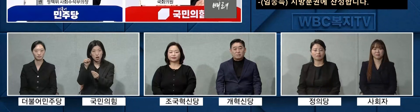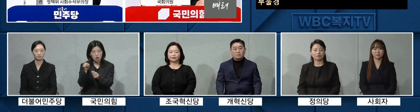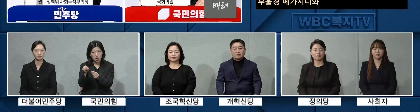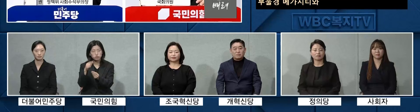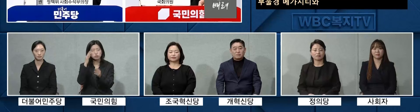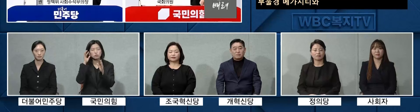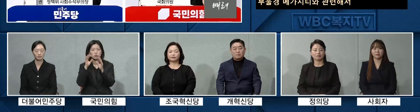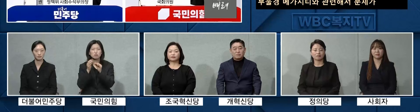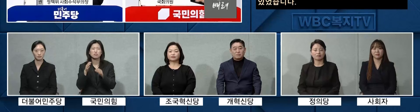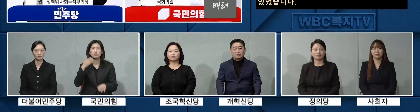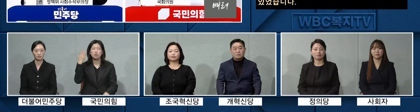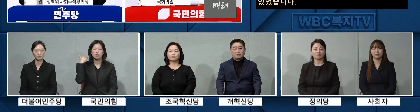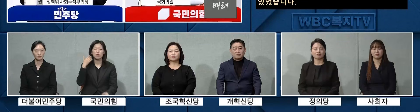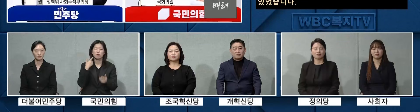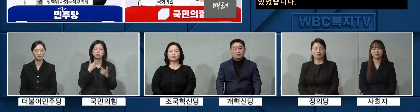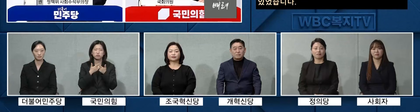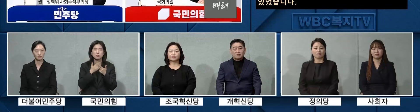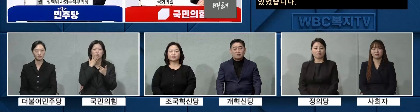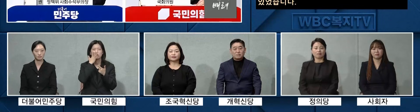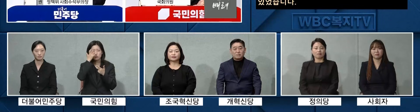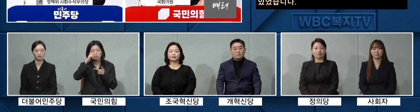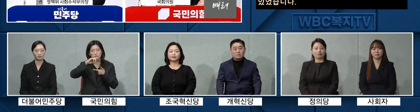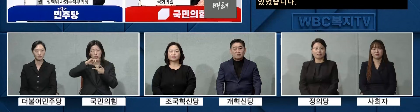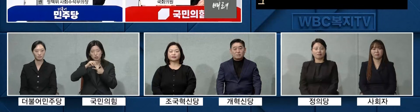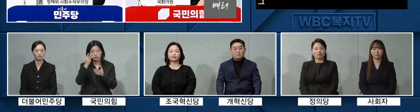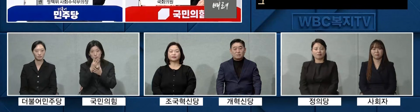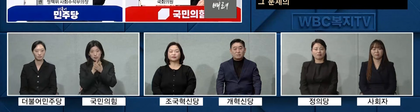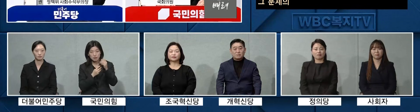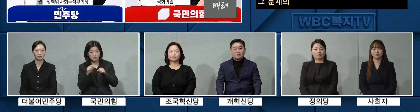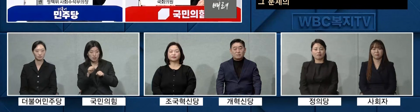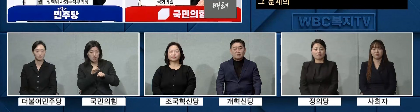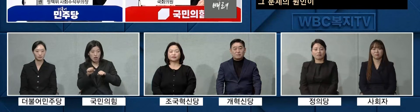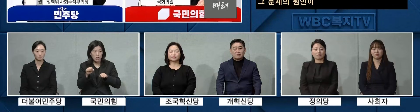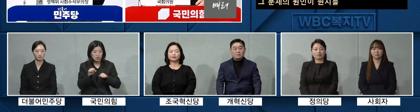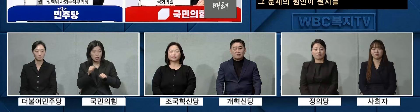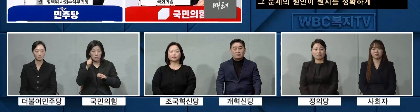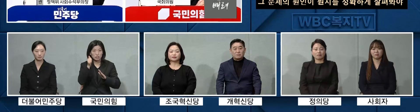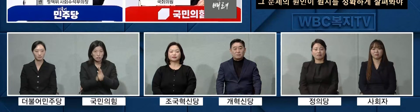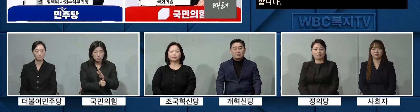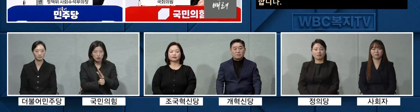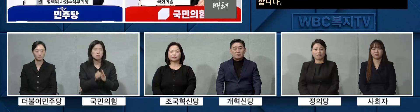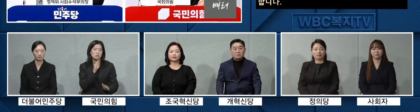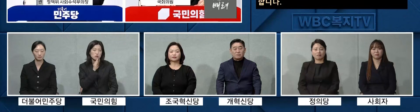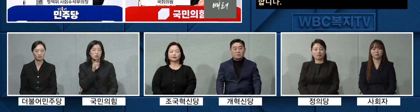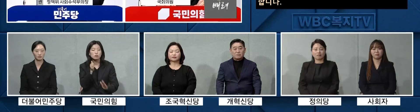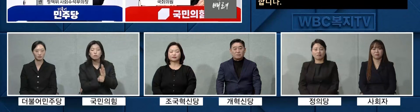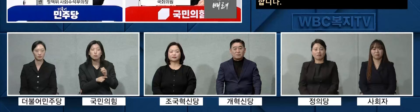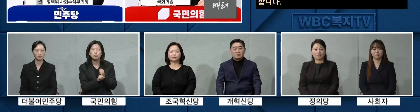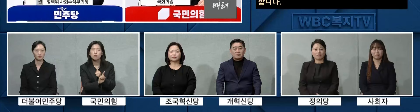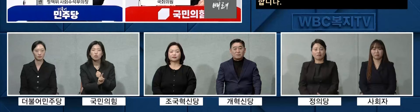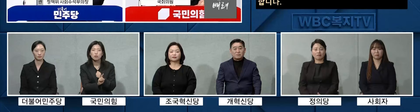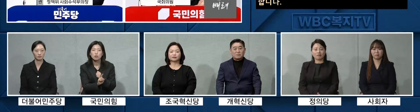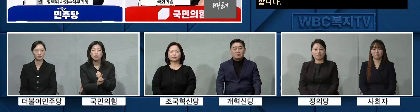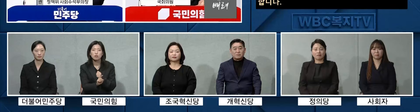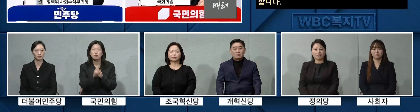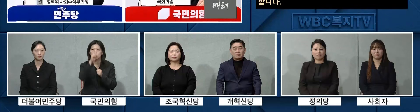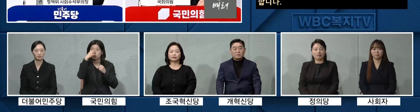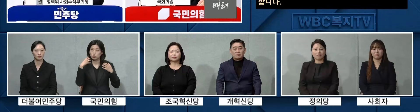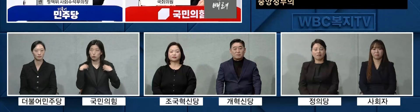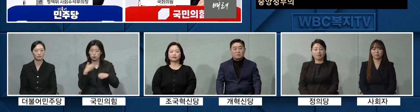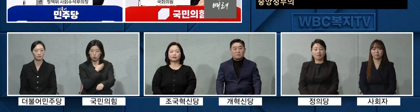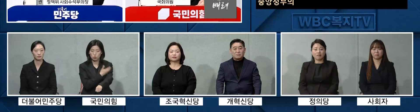있었습니다. 그 문제의 원인이 뭔지를 정확하게 살펴봐야 합니다. 중앙정부의 이양에 문제가 있었기